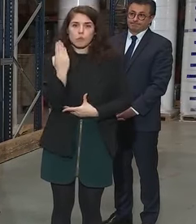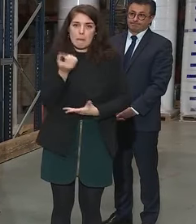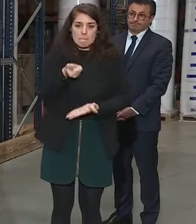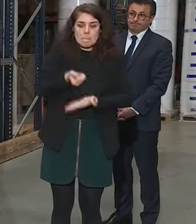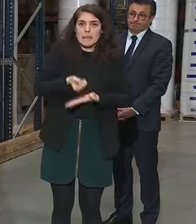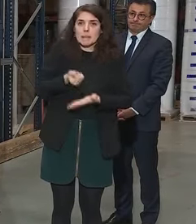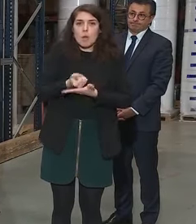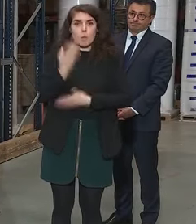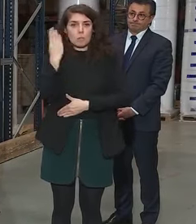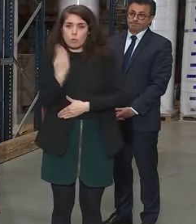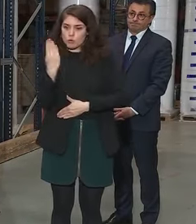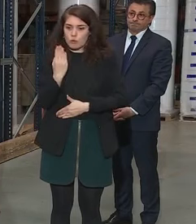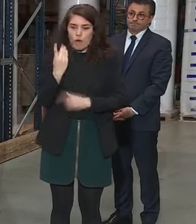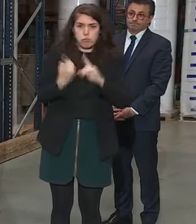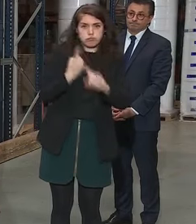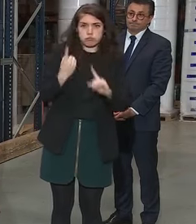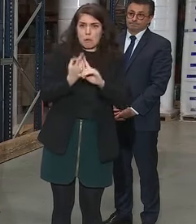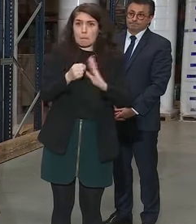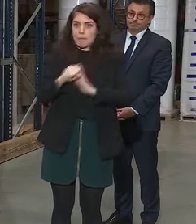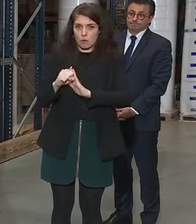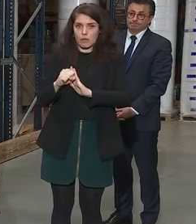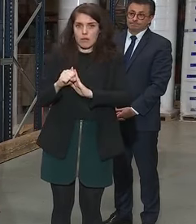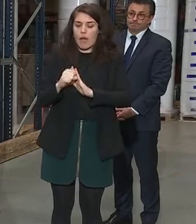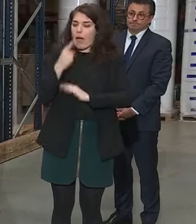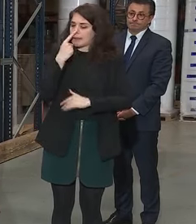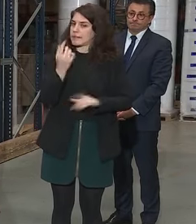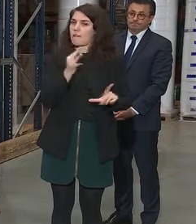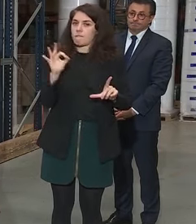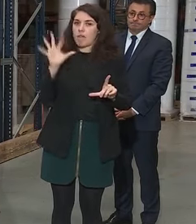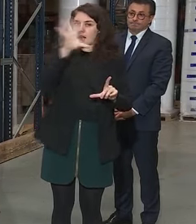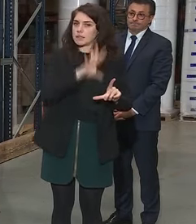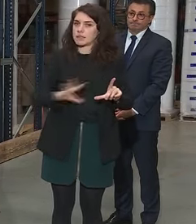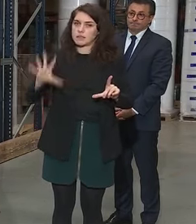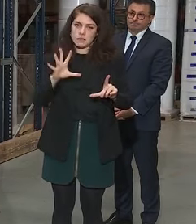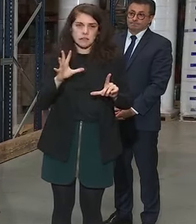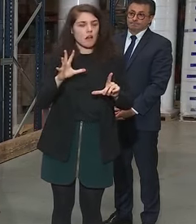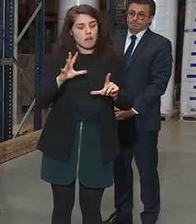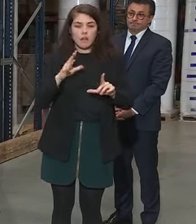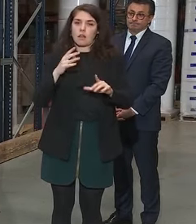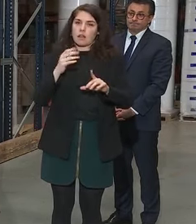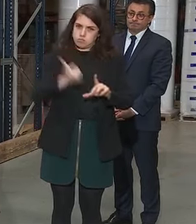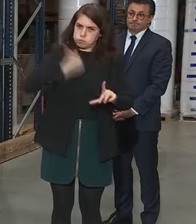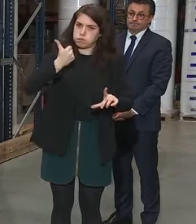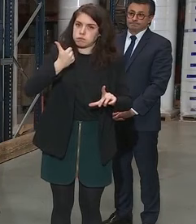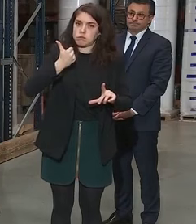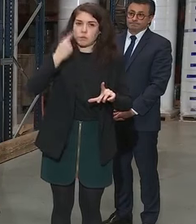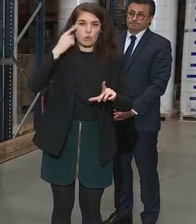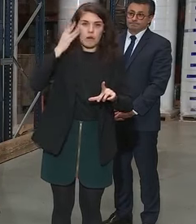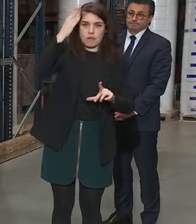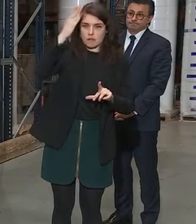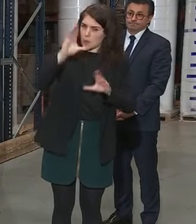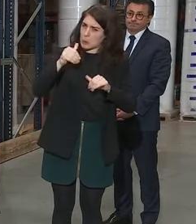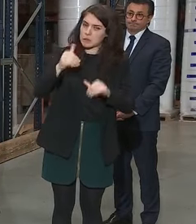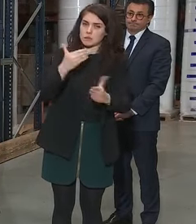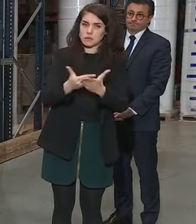crise. C'est ce que nous continuerons à faire le jour d'après. Souveraineté. Souveraineté